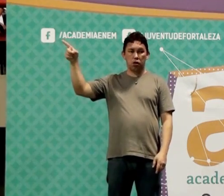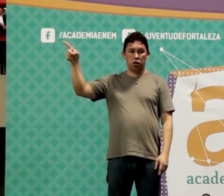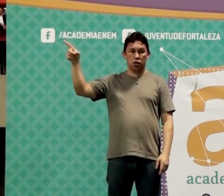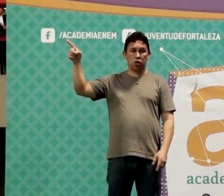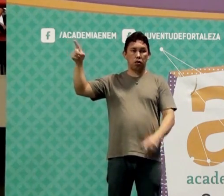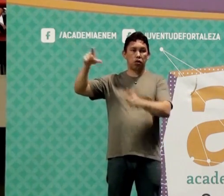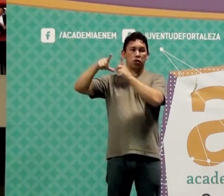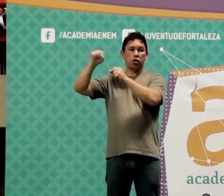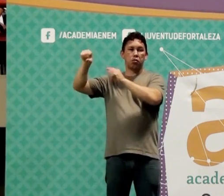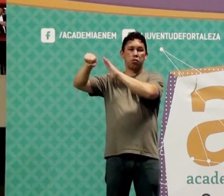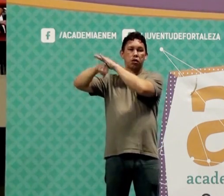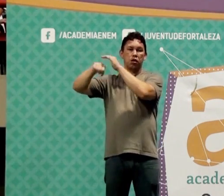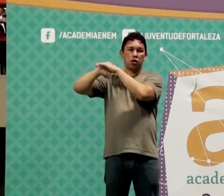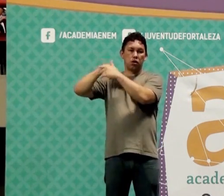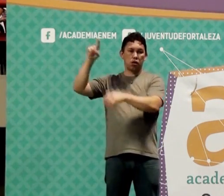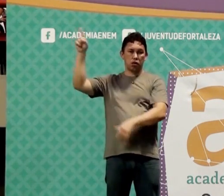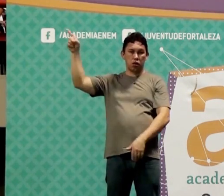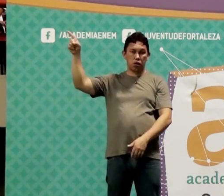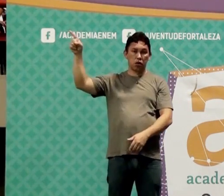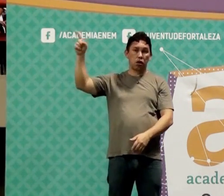simultâneo?